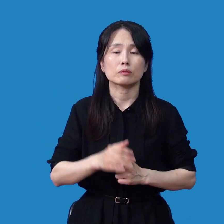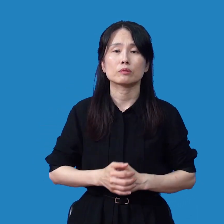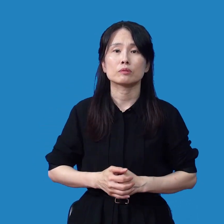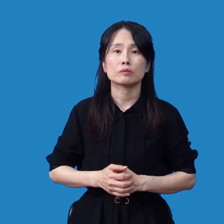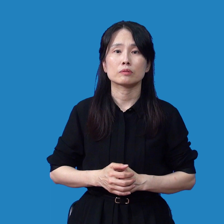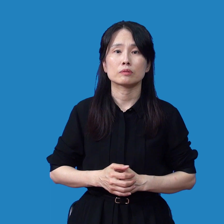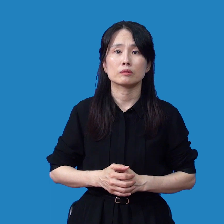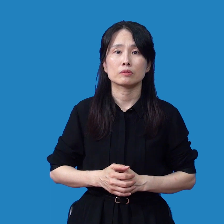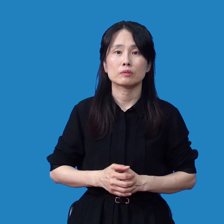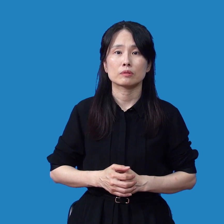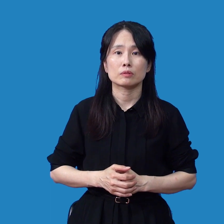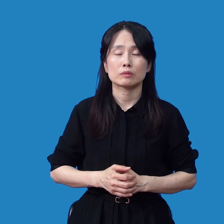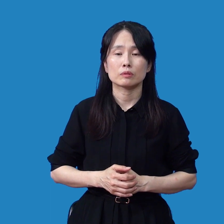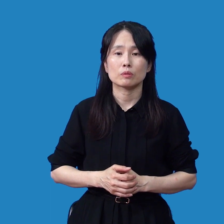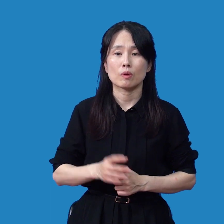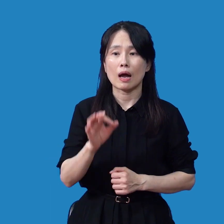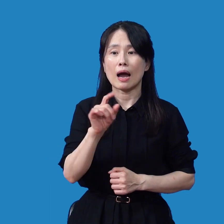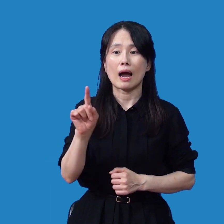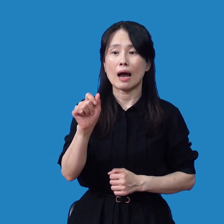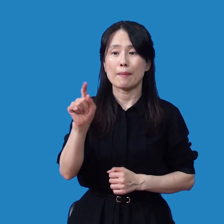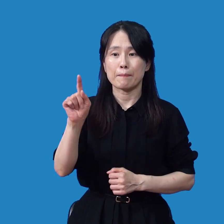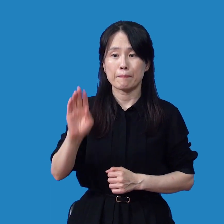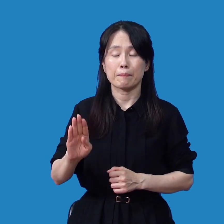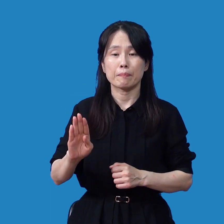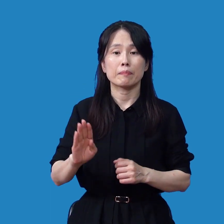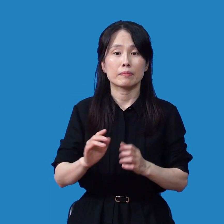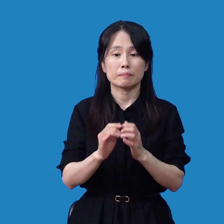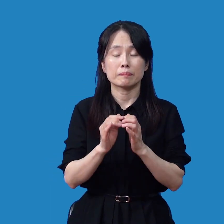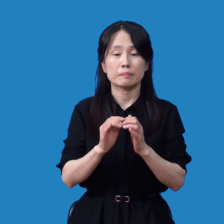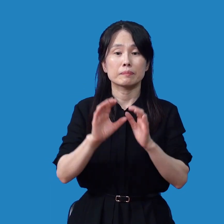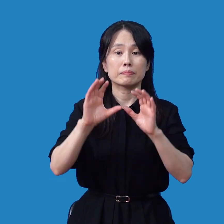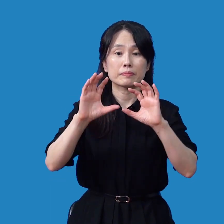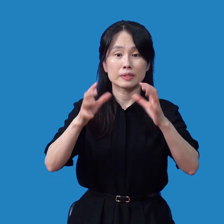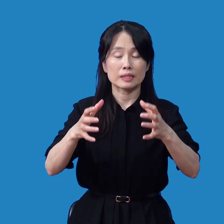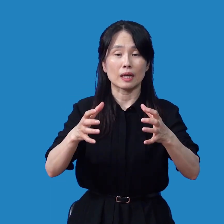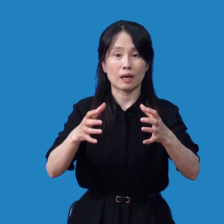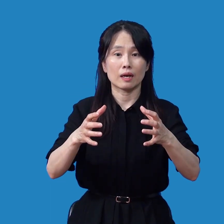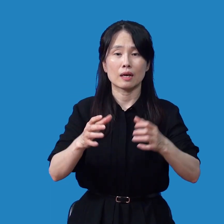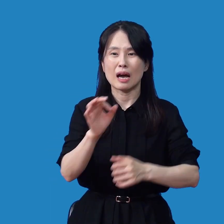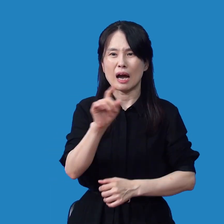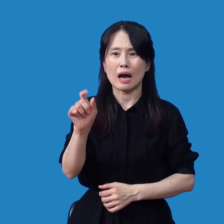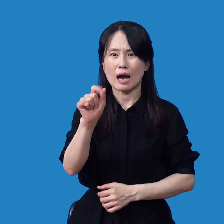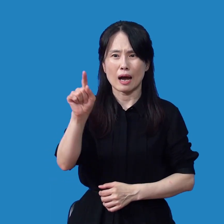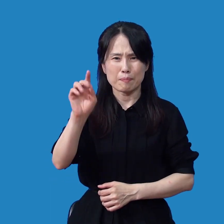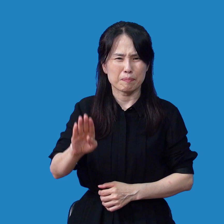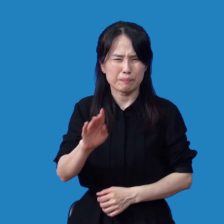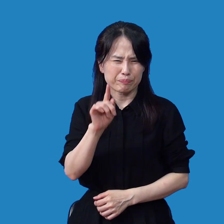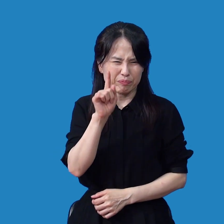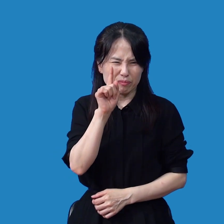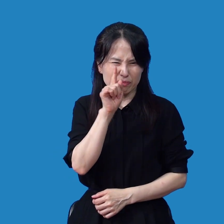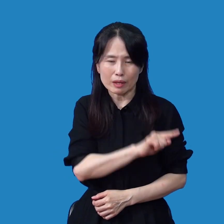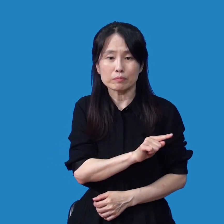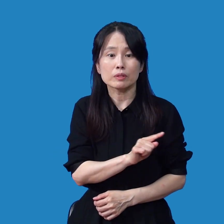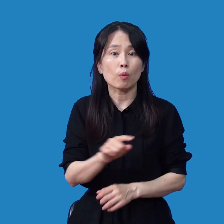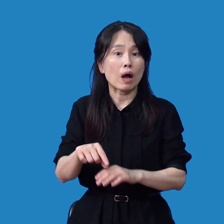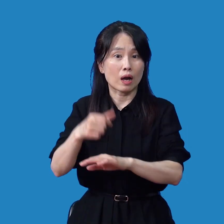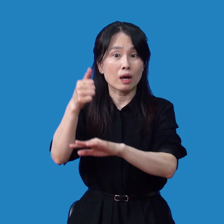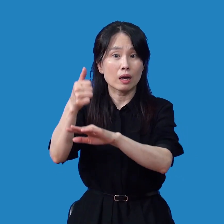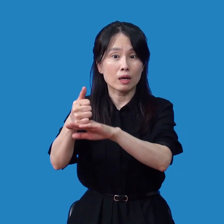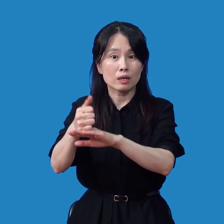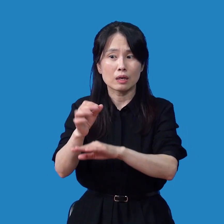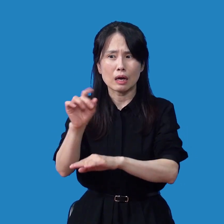5절에는 아합 시대의 예를 듭니다. 아합이 얼마나 악한 왕인지